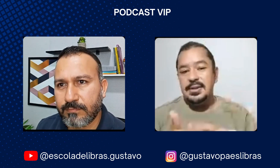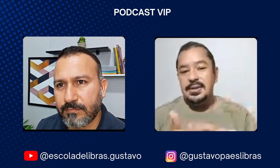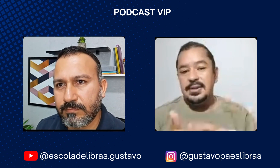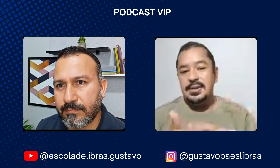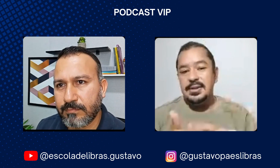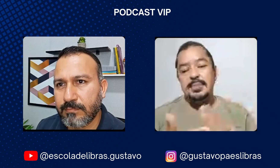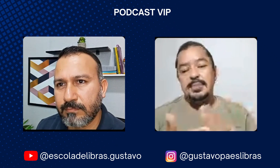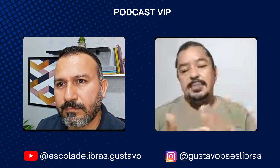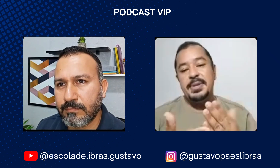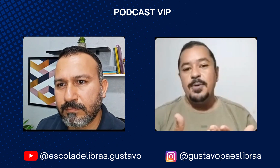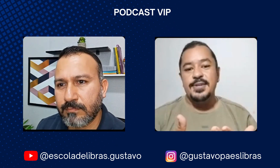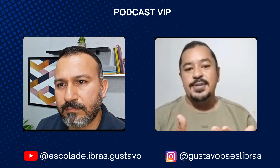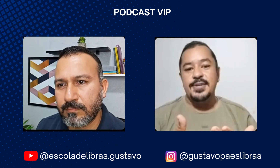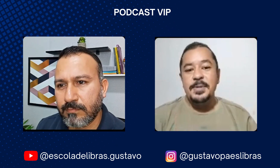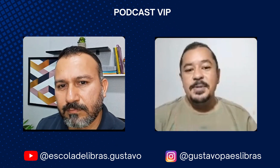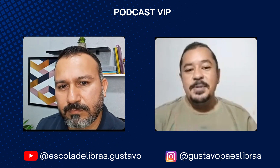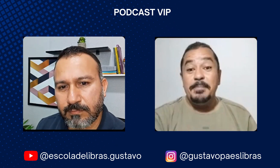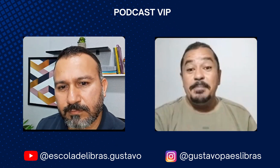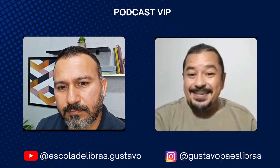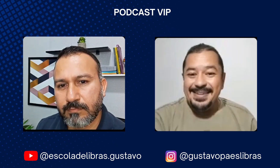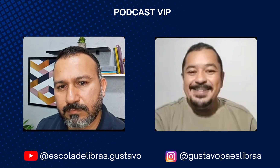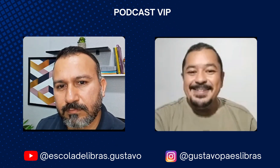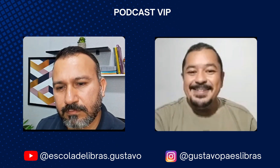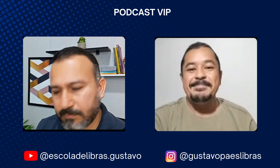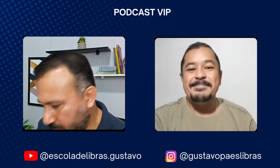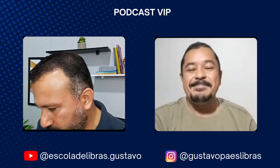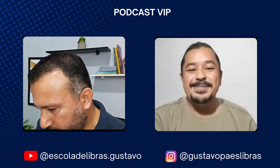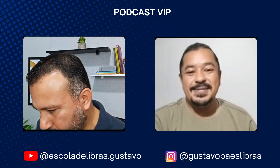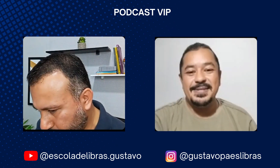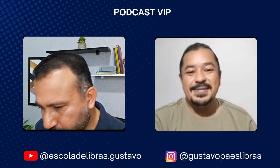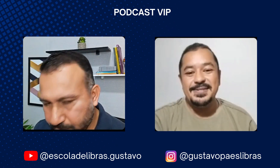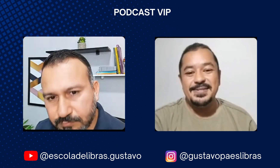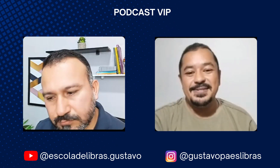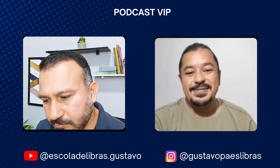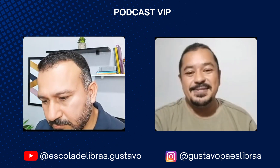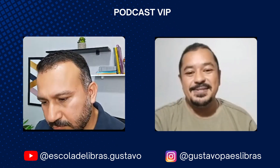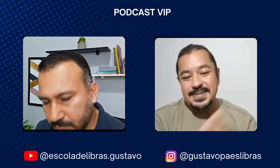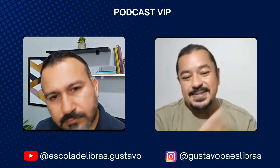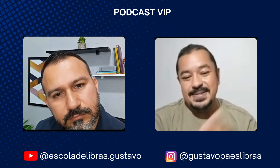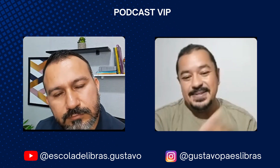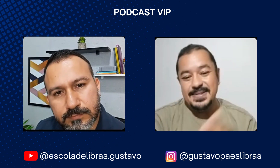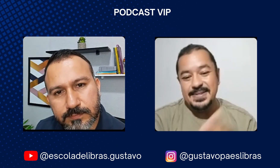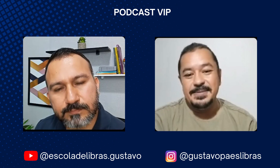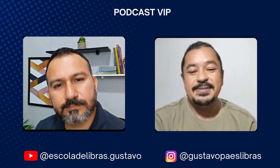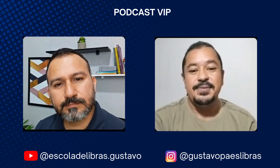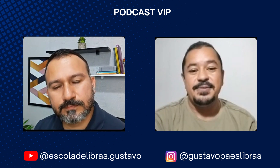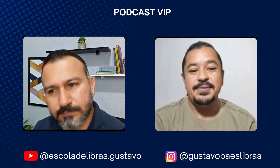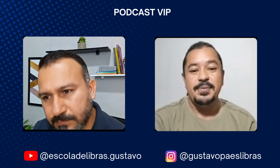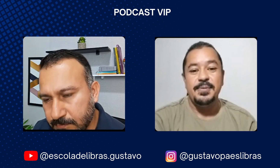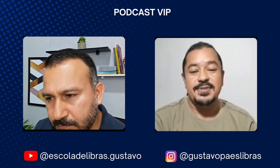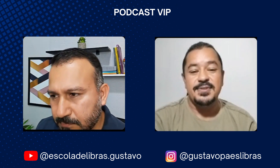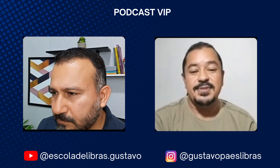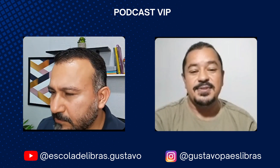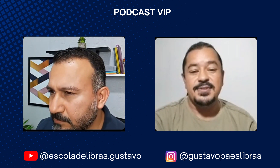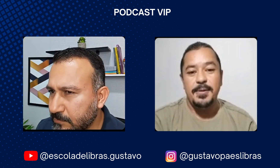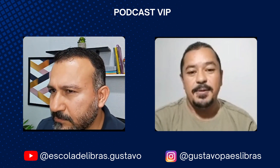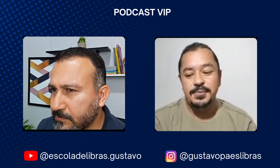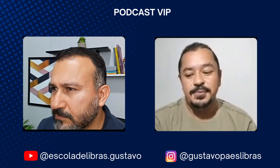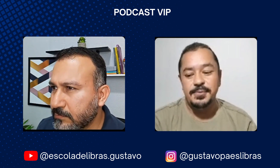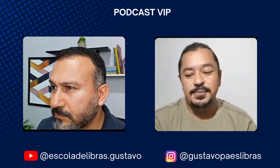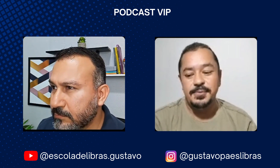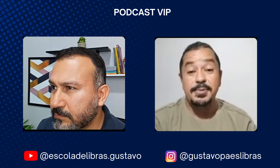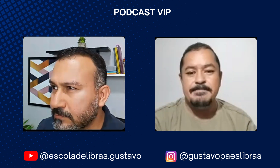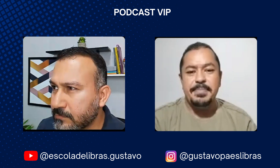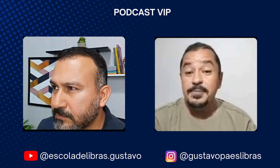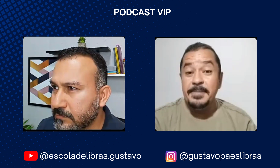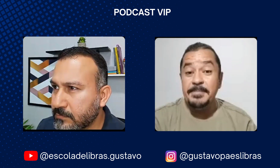e na hora da interpretação eu faço. Mas só que numa situação como aconteceu assim, que foi